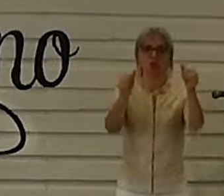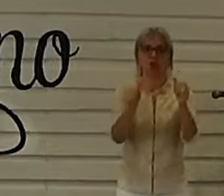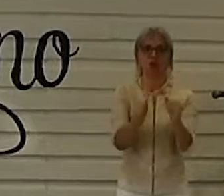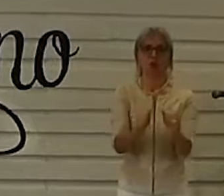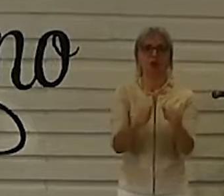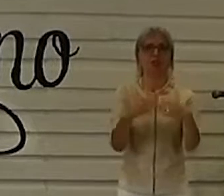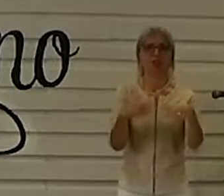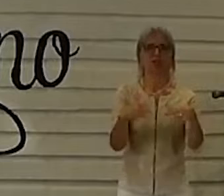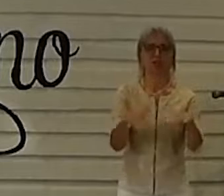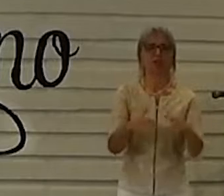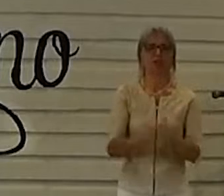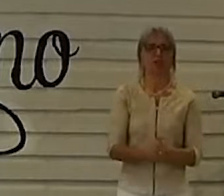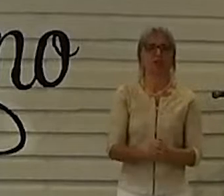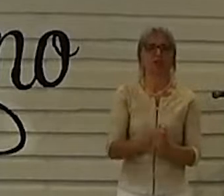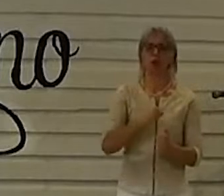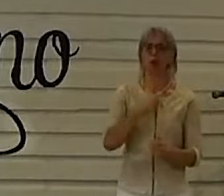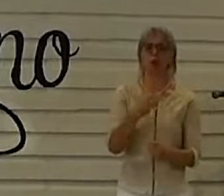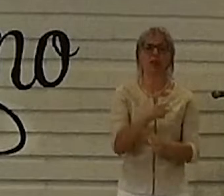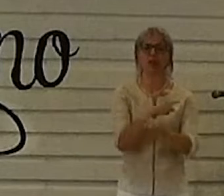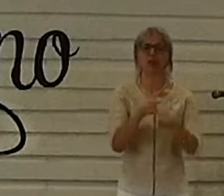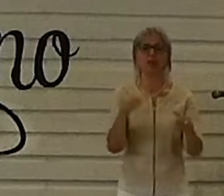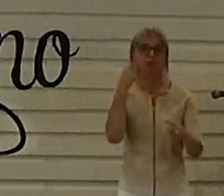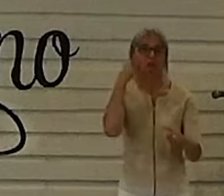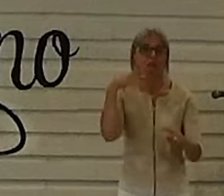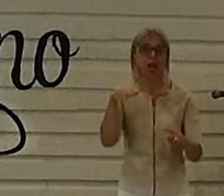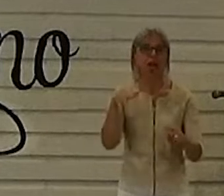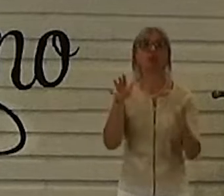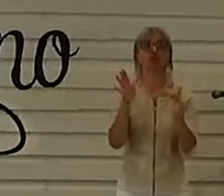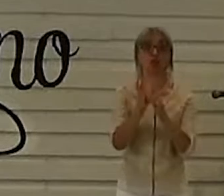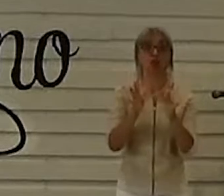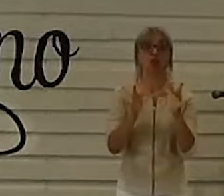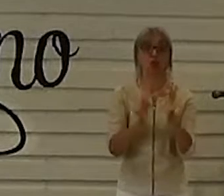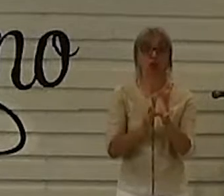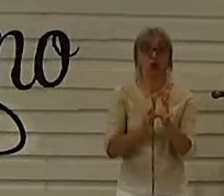Quanti sanno che Gesù ha formato la sua chiesa?